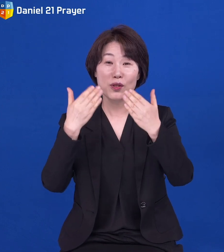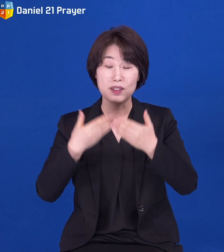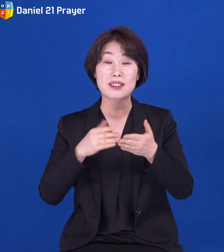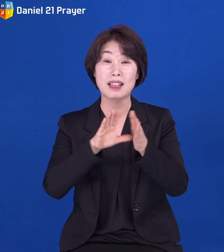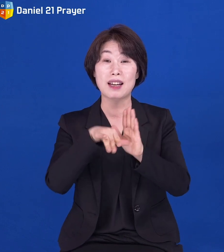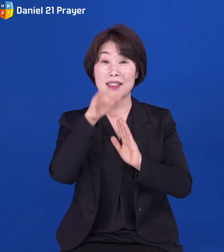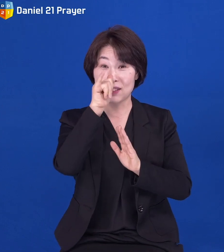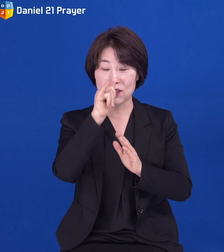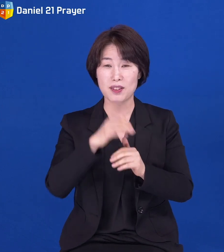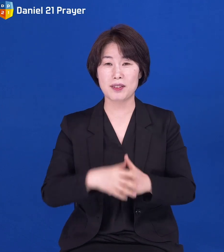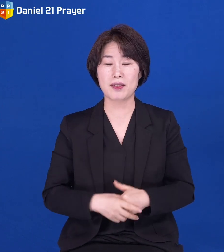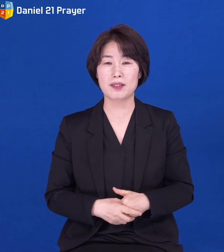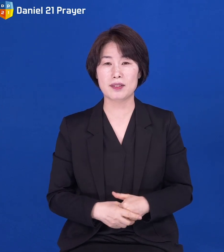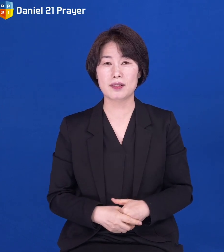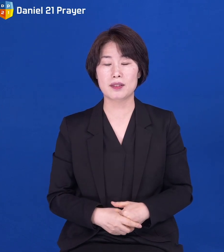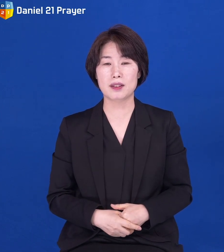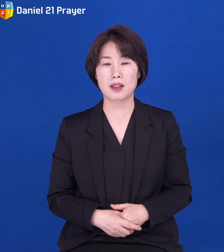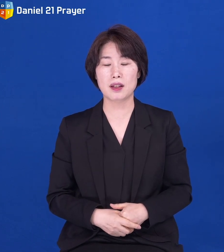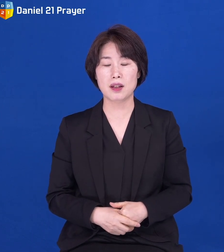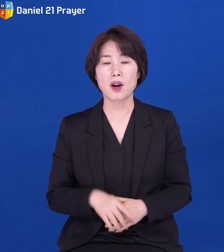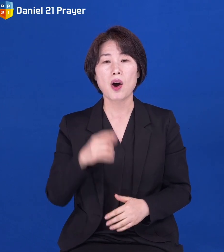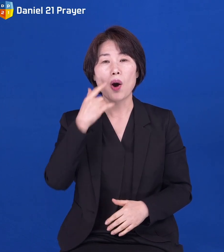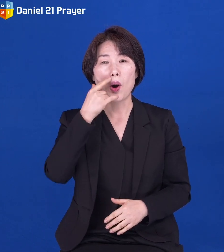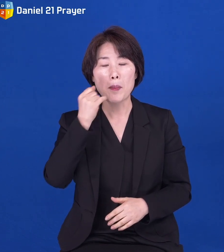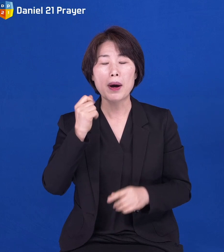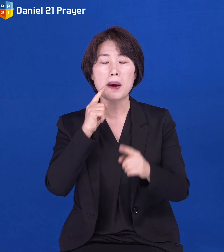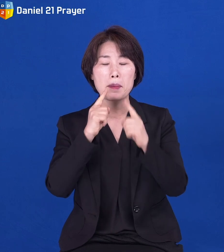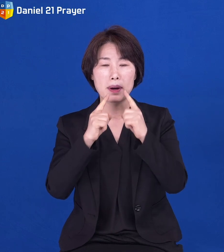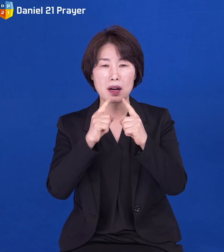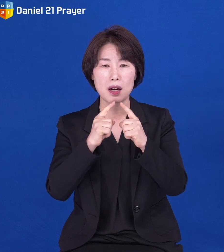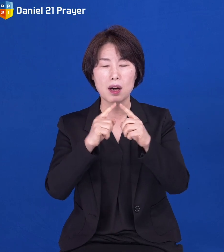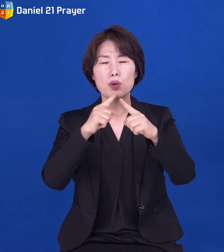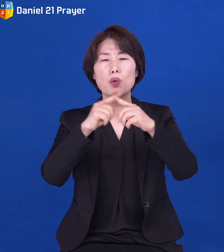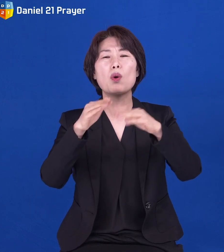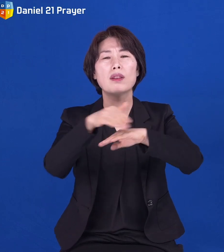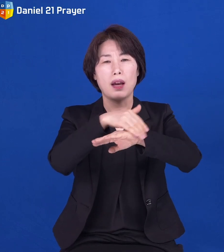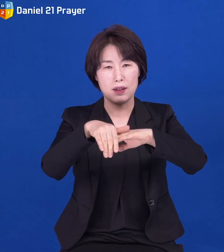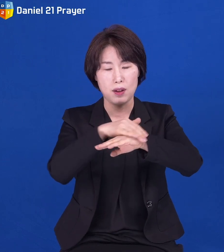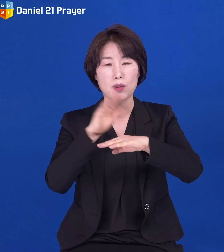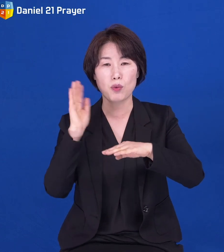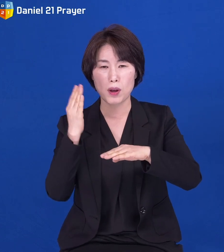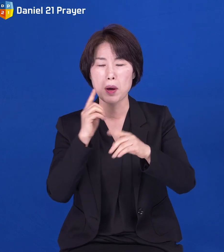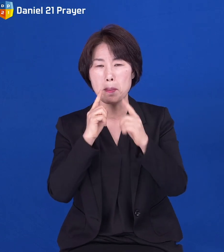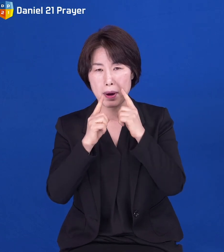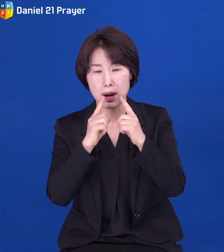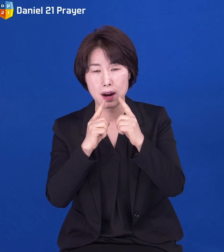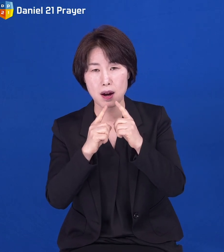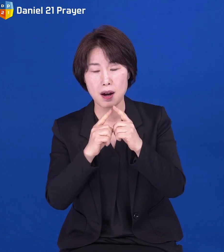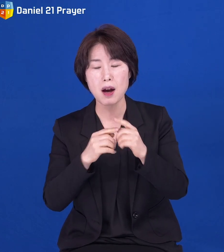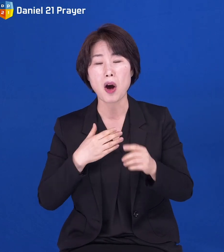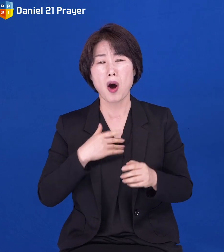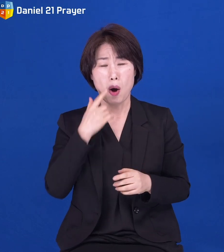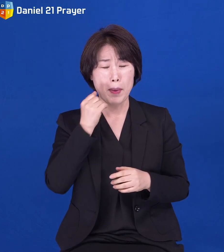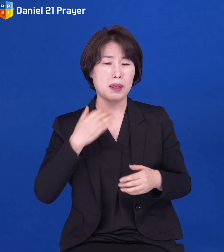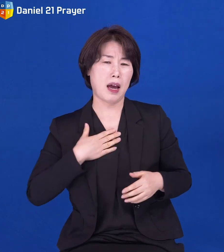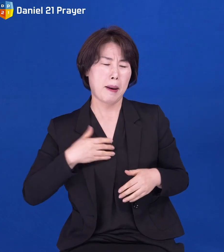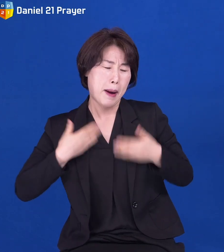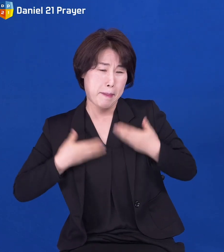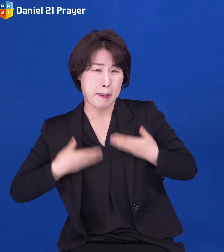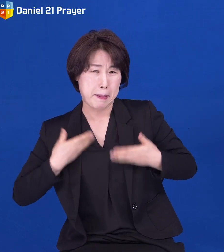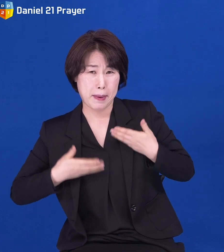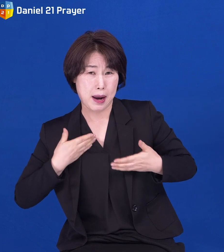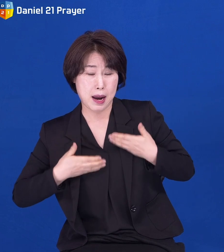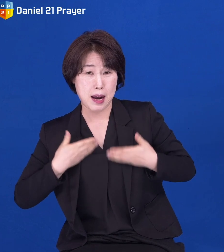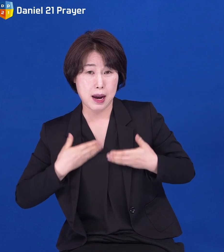있는데, 엄마가 너 교회 다녀야 돼 계속 그러는 거예요. 그래서 엄마 나 지금 바빠 힘들어 막 이러는데, 레이싱거를